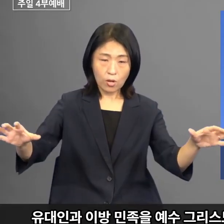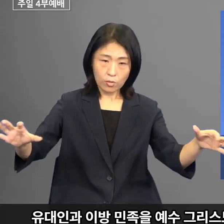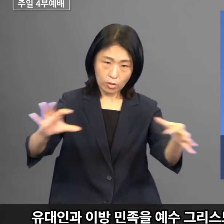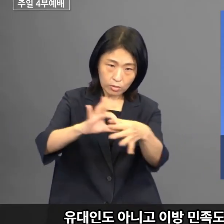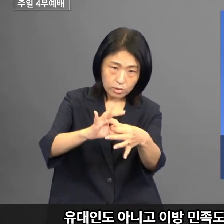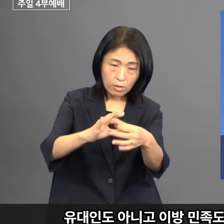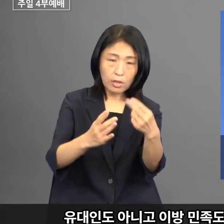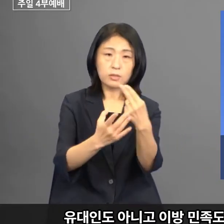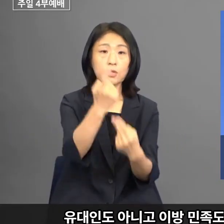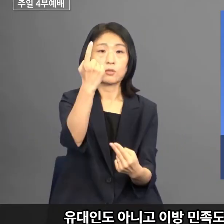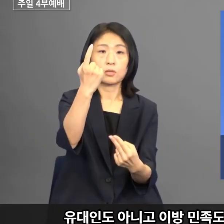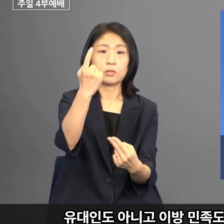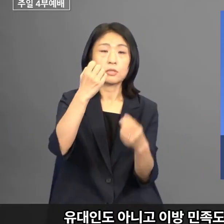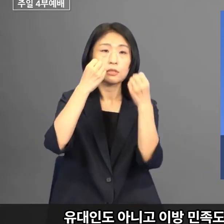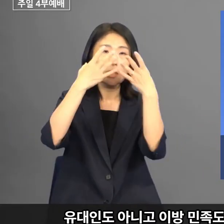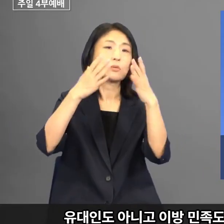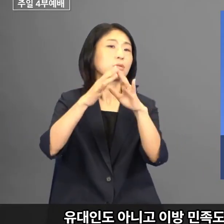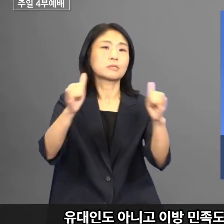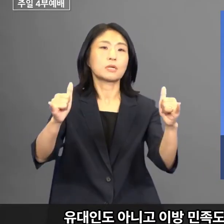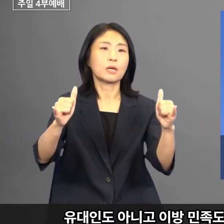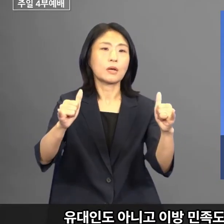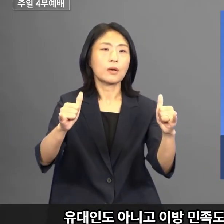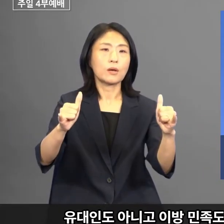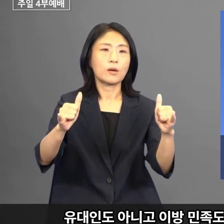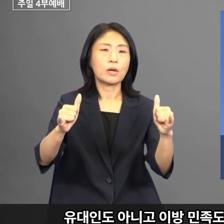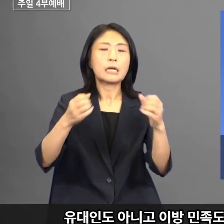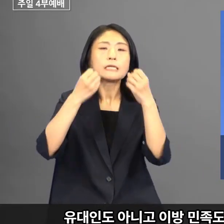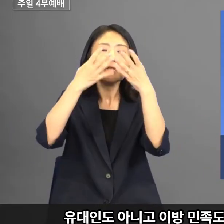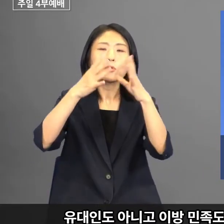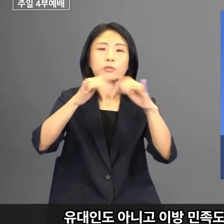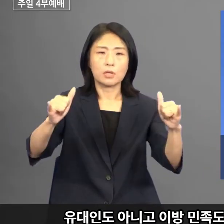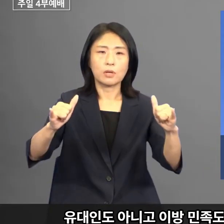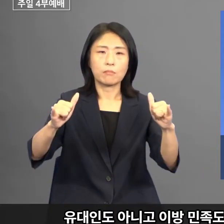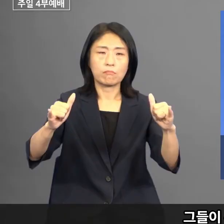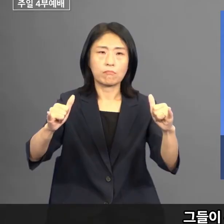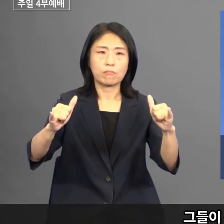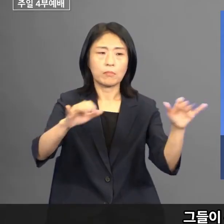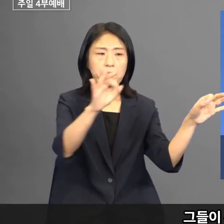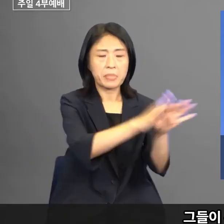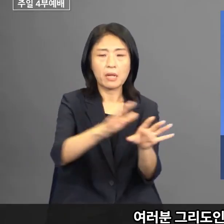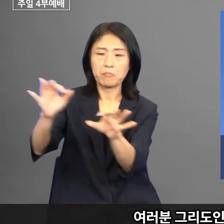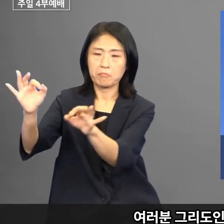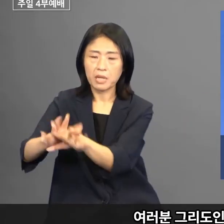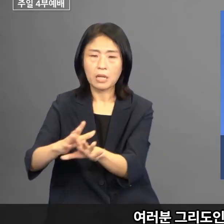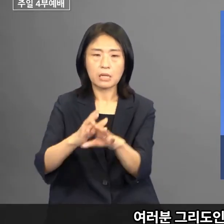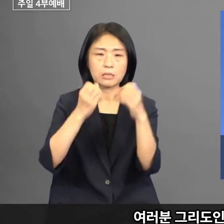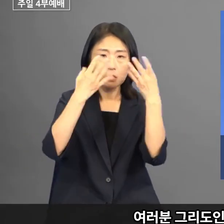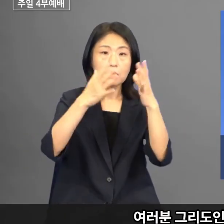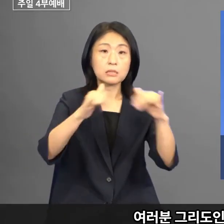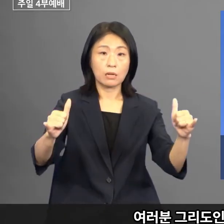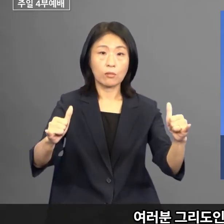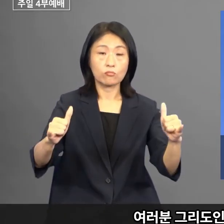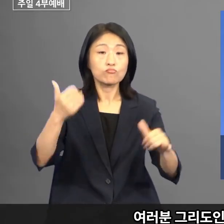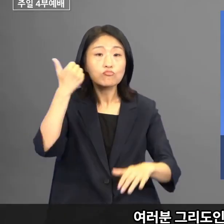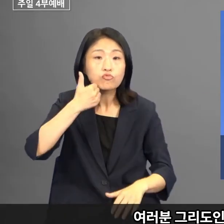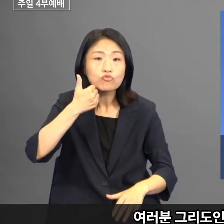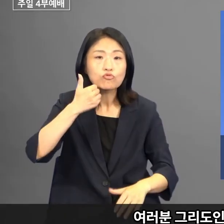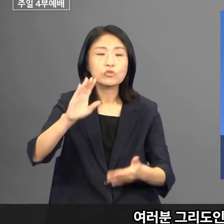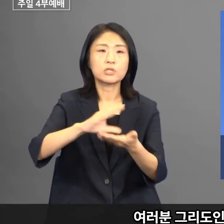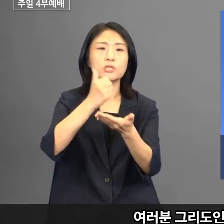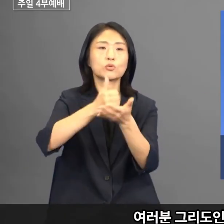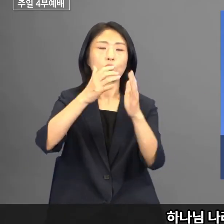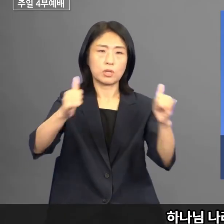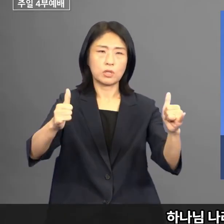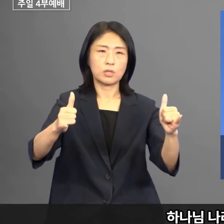사람, 유대인도 아니고 이방 민족도 아닌 새로운 사람을 만드셨대요. 그들이 누구예요? 여러분, 그리스도인입니다.